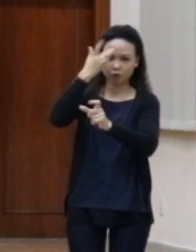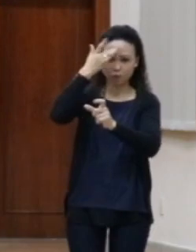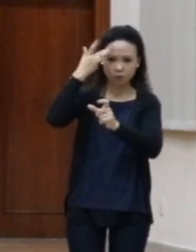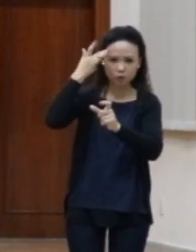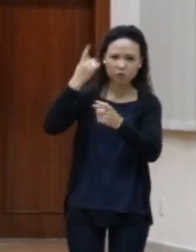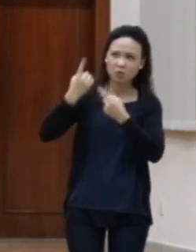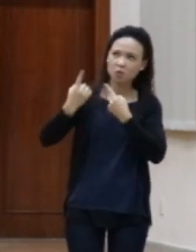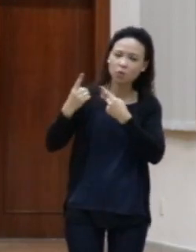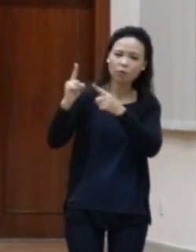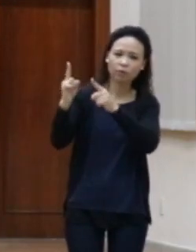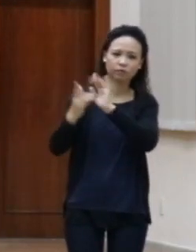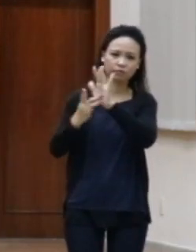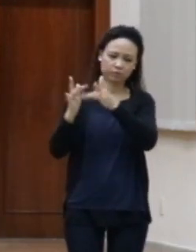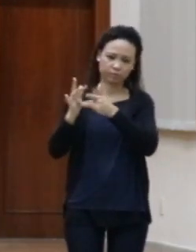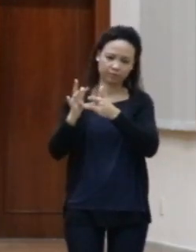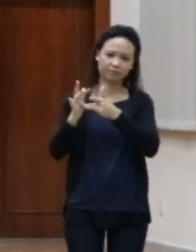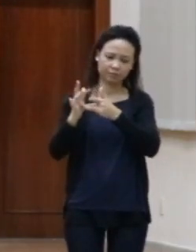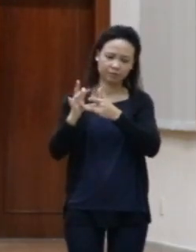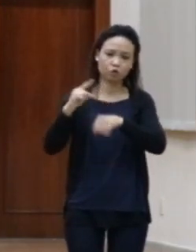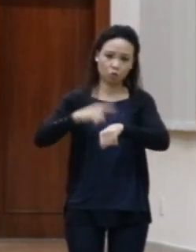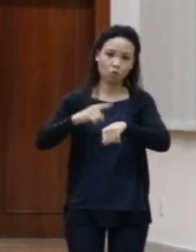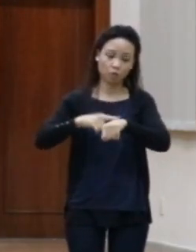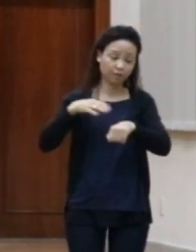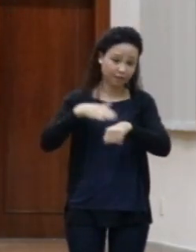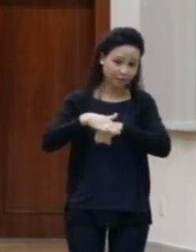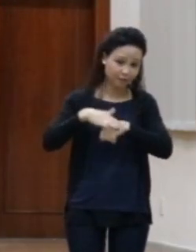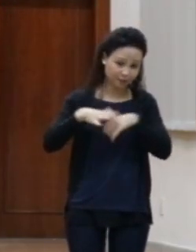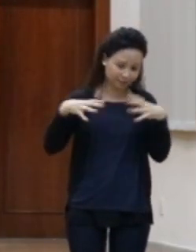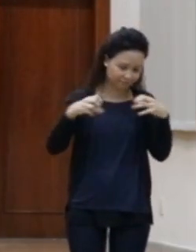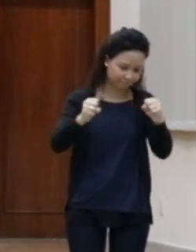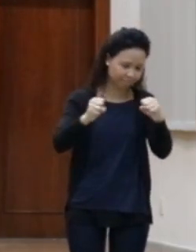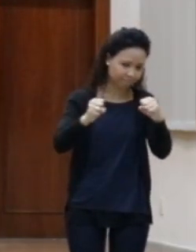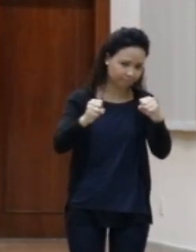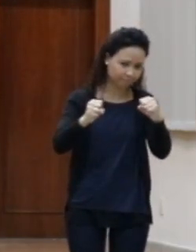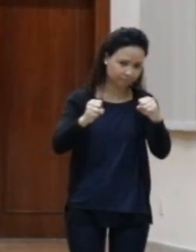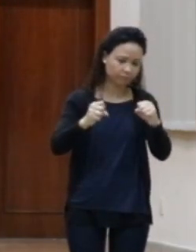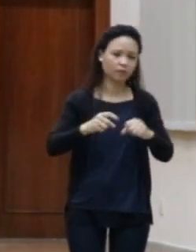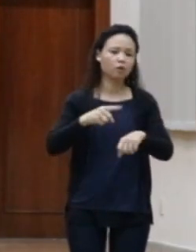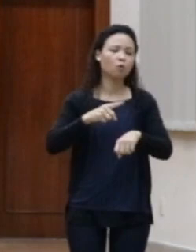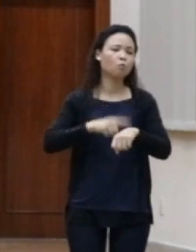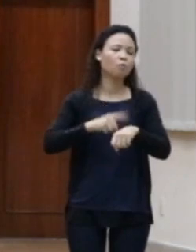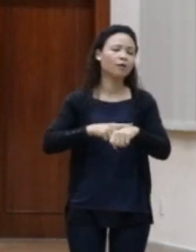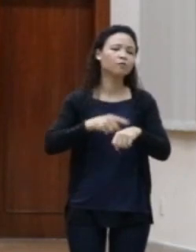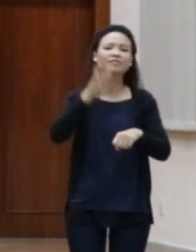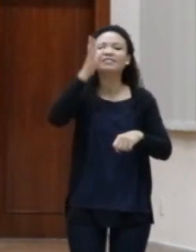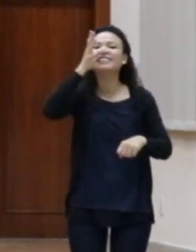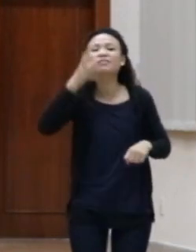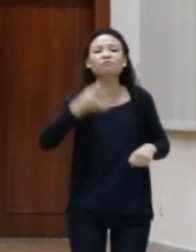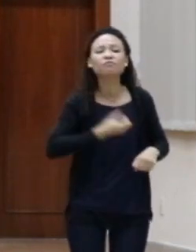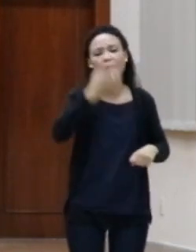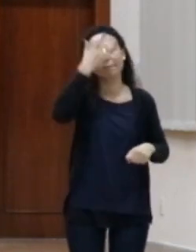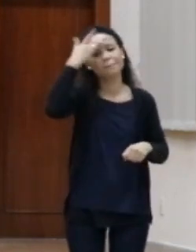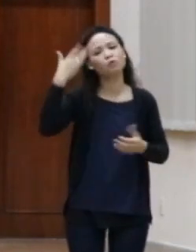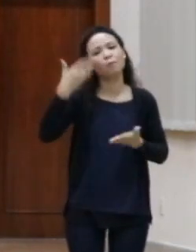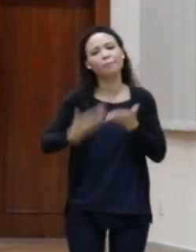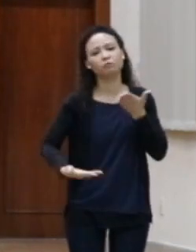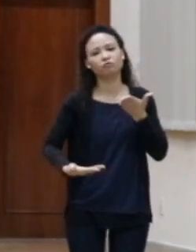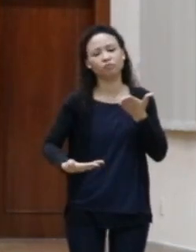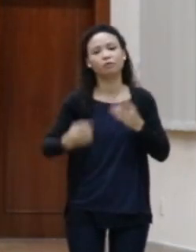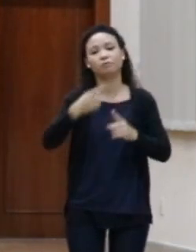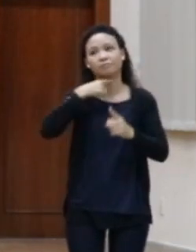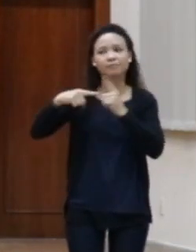lugar do pecador, para libertá-lo do pecado, salvar o perdido, para todo aquele que